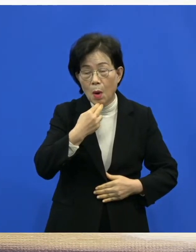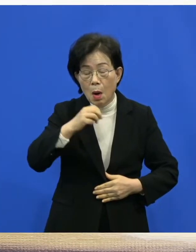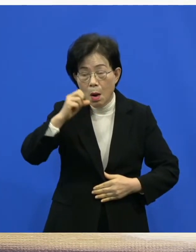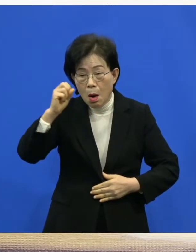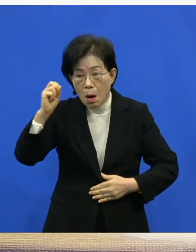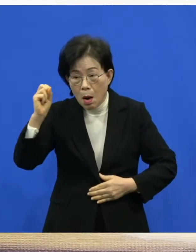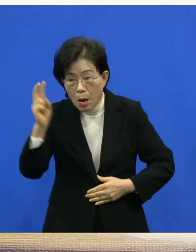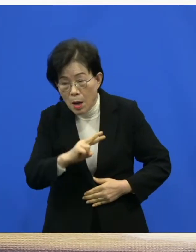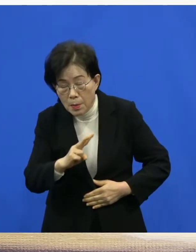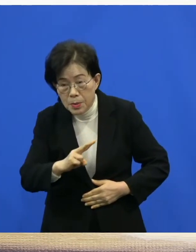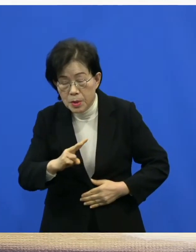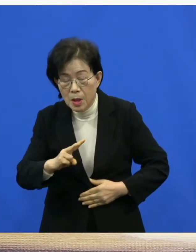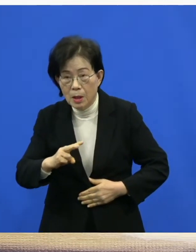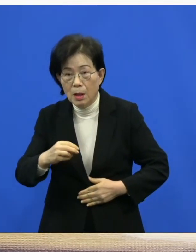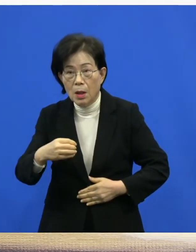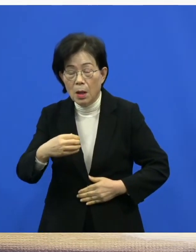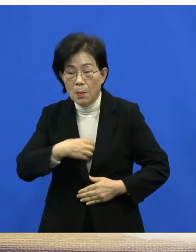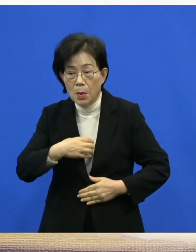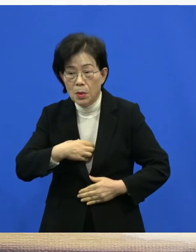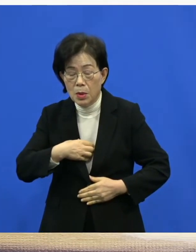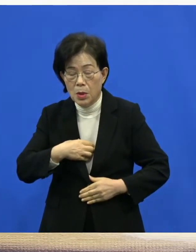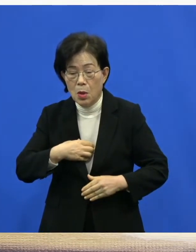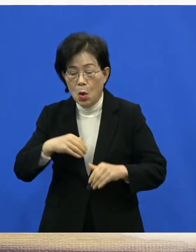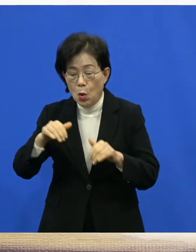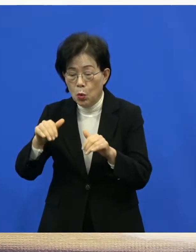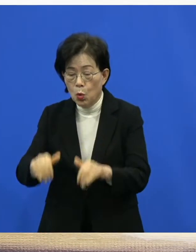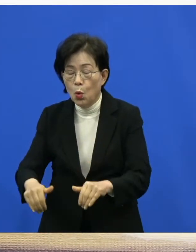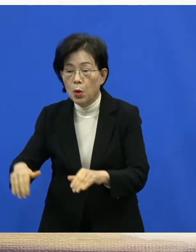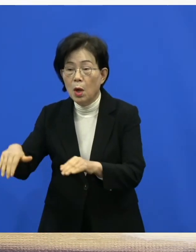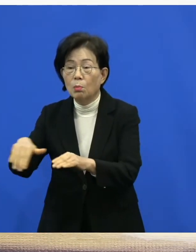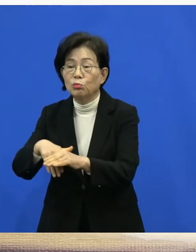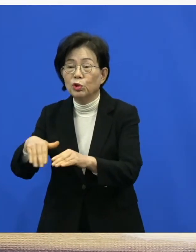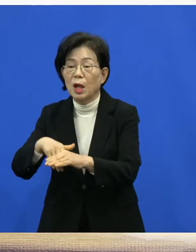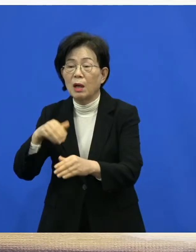갑자기 거칠게 몰아붙이는 문화, 이 노예 문화 안으로 들어간